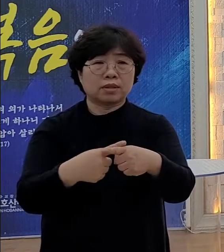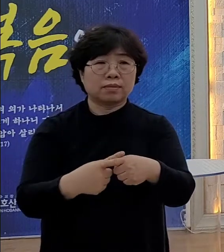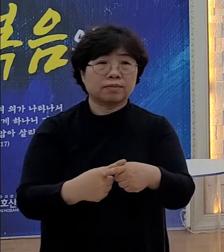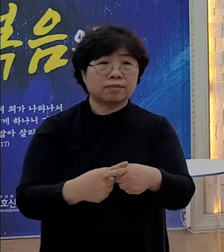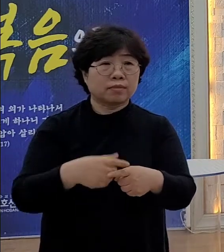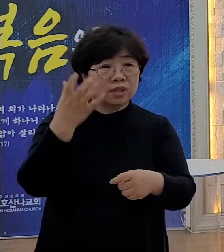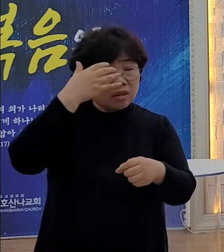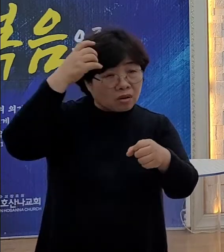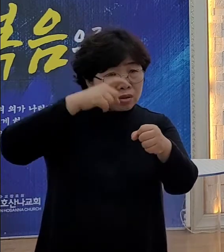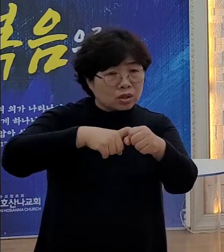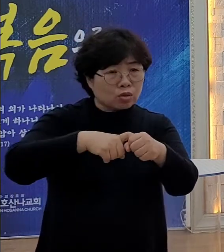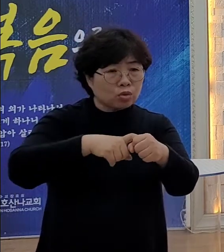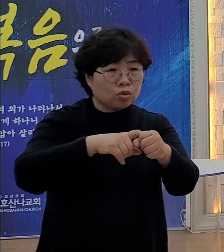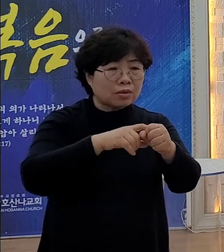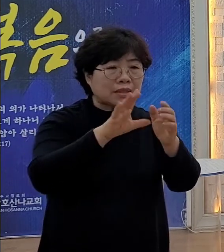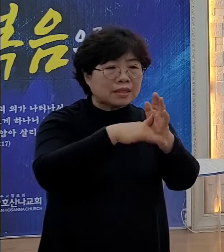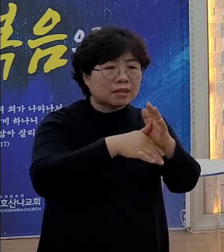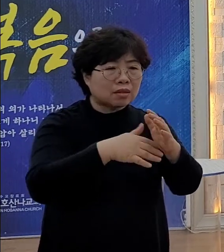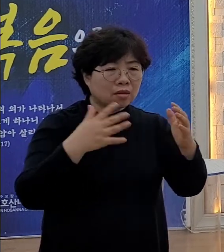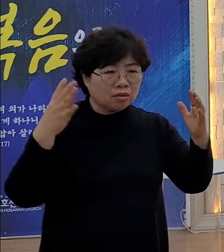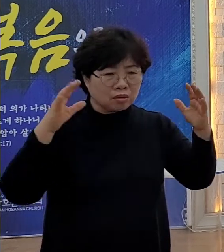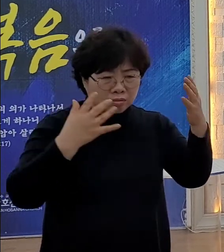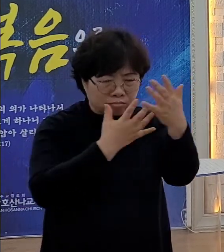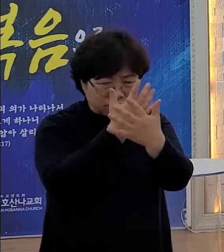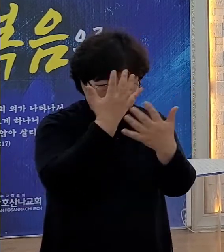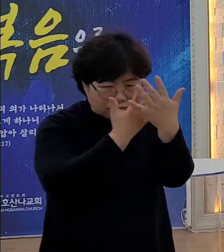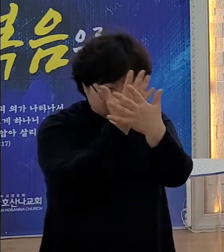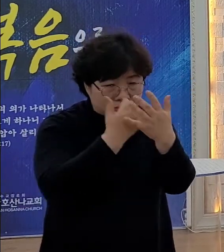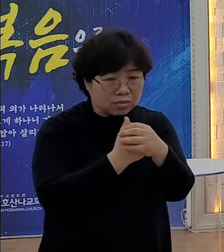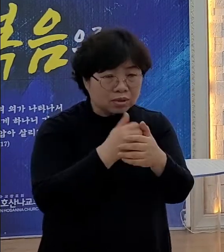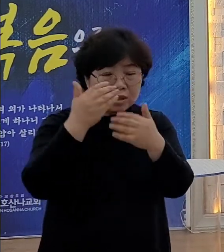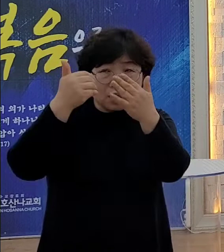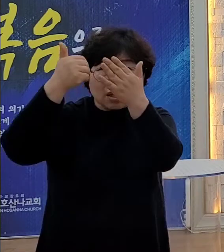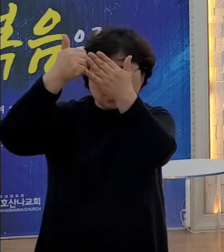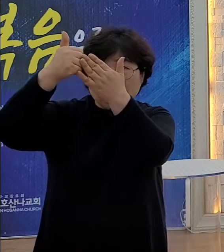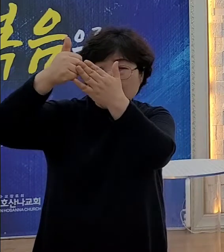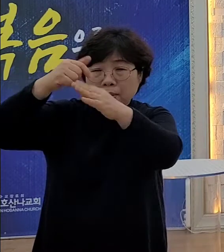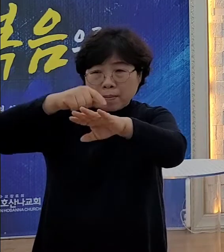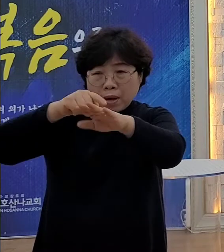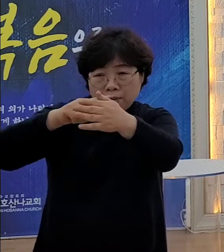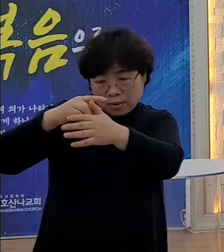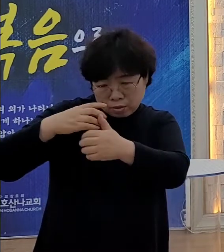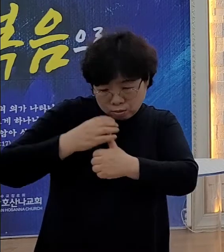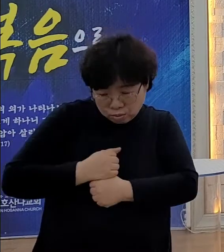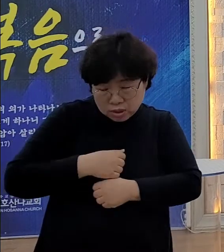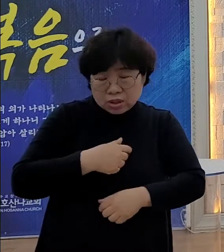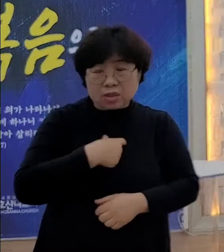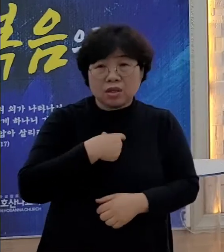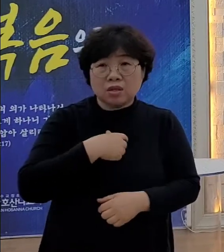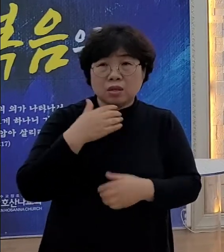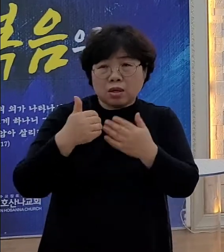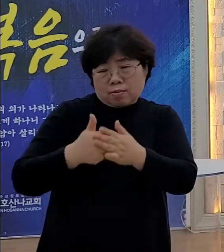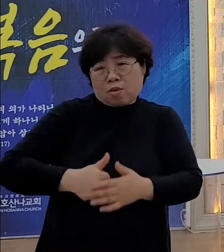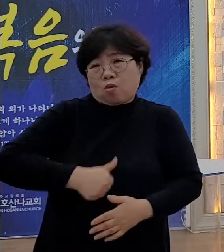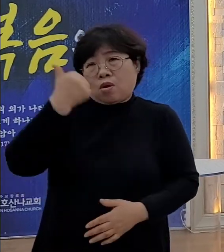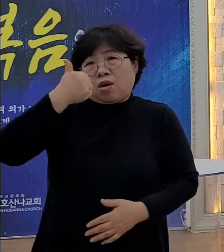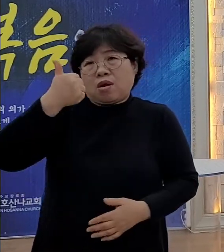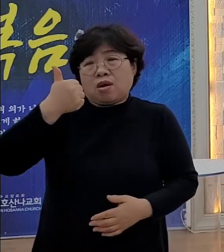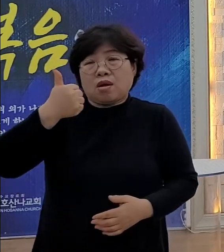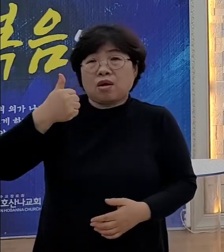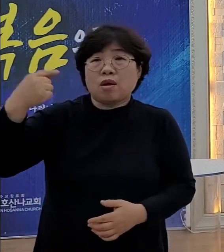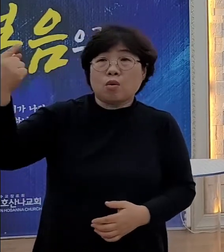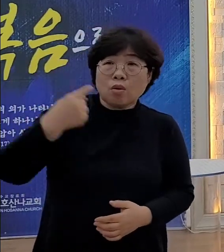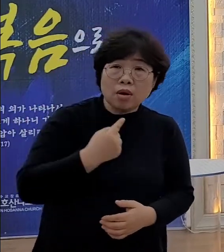어두워. 그리고 하나님을 마음에 두기를 싫어하고 하나님의 진노. 이 바울이 말했던 것처럼 하나님의 진노가